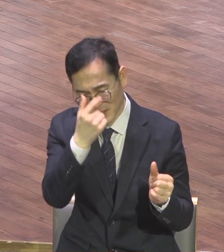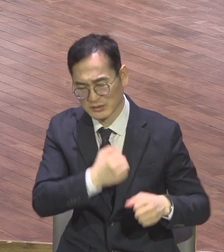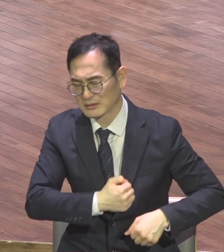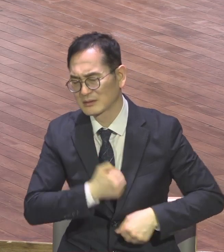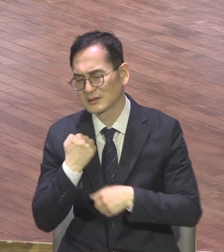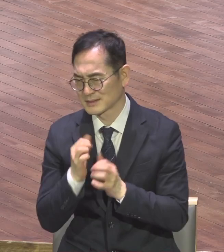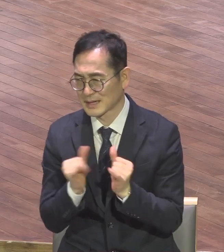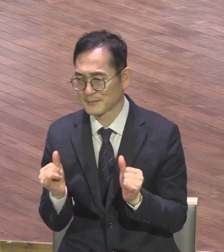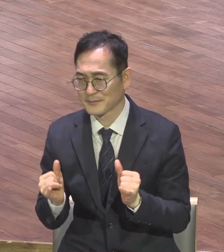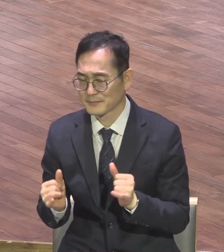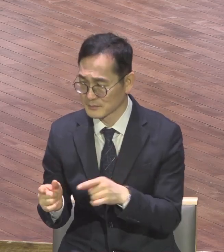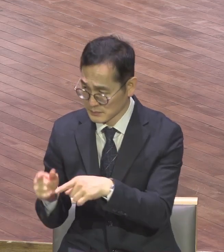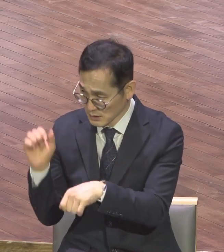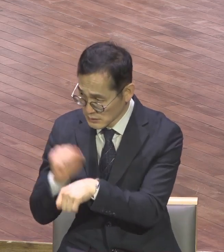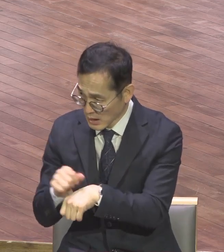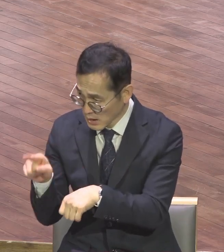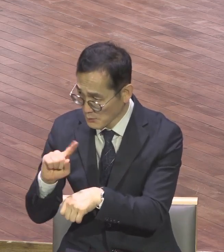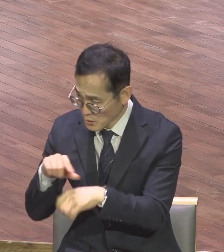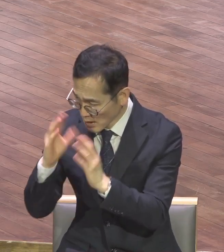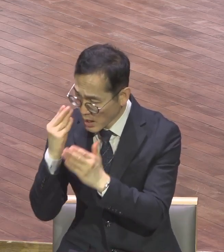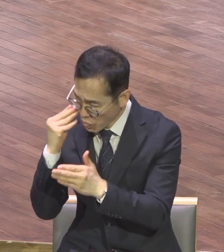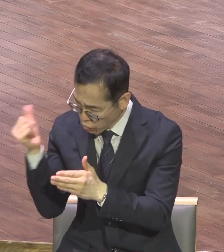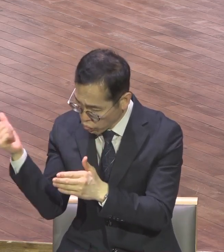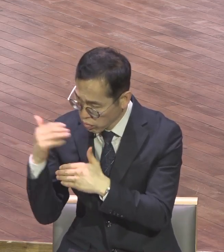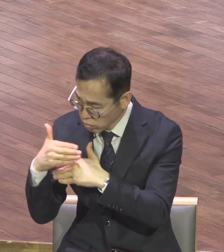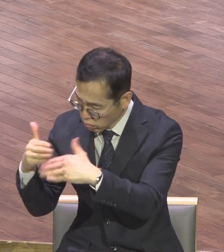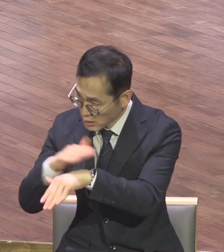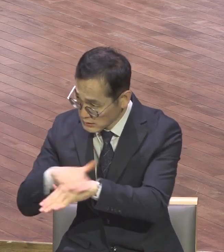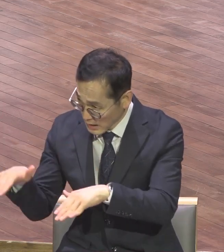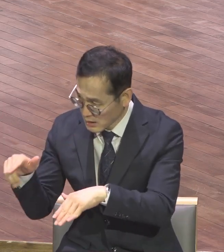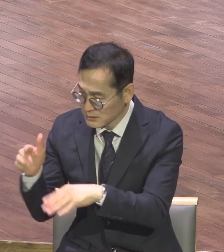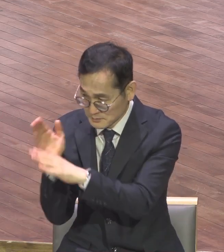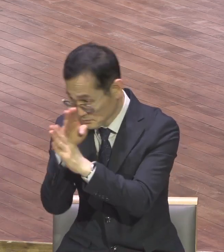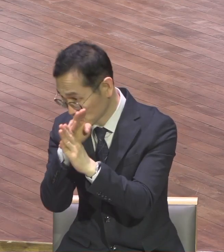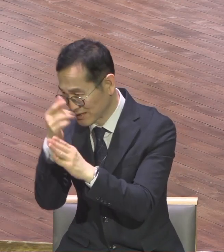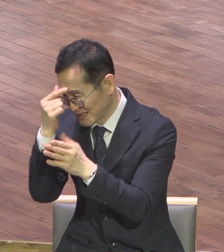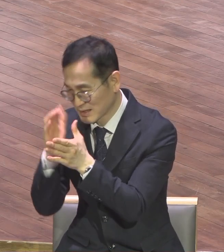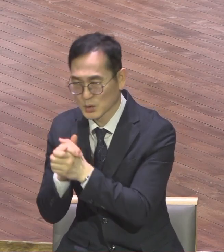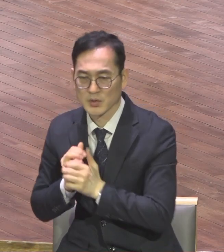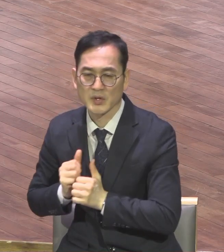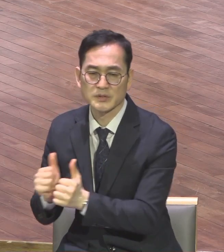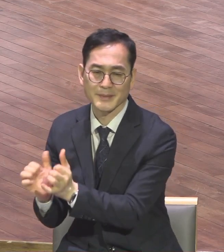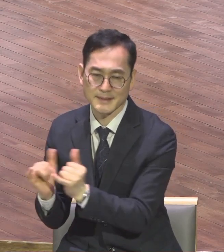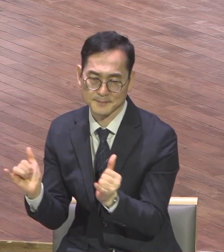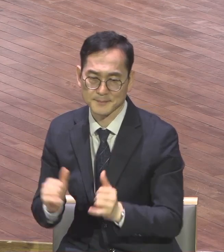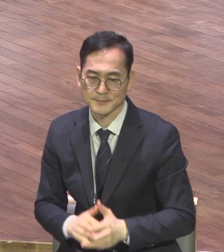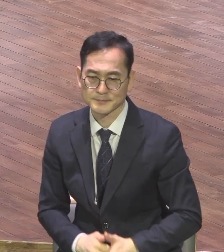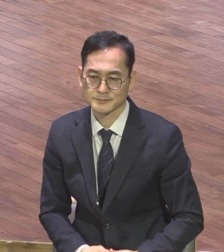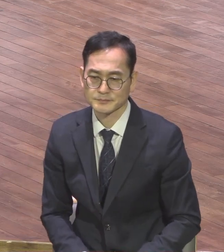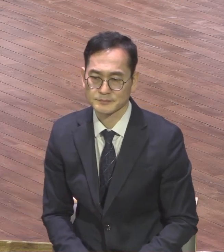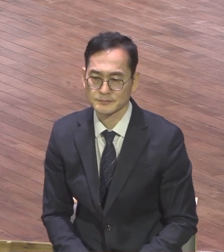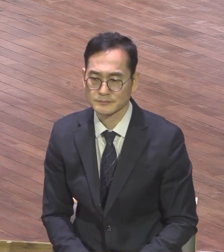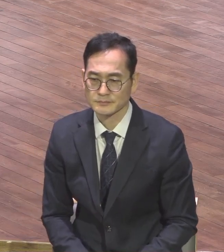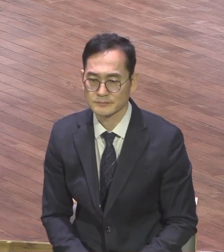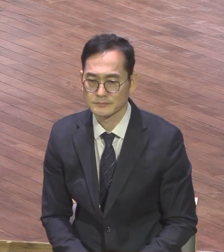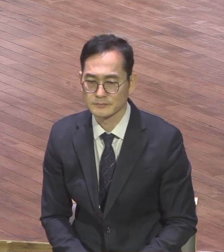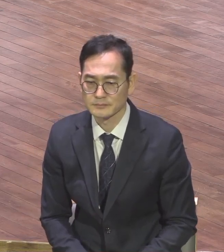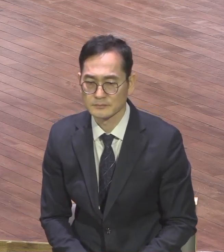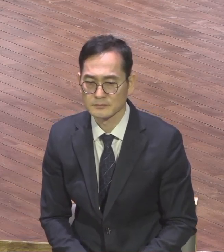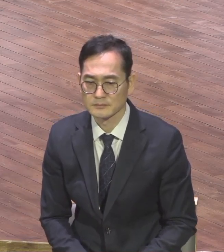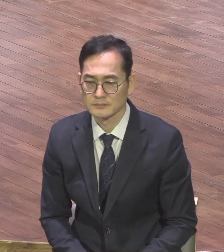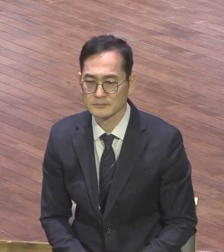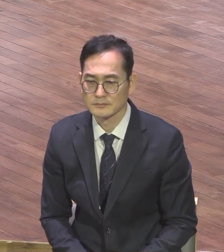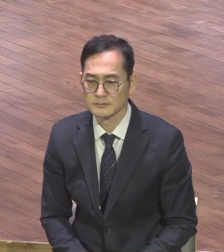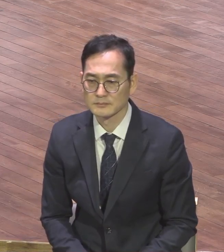계속 부족하면서도 악착같이 기도 안 할 거예요. 왜 그래요? 딱 잡혀버렸어. 기도의 맛을 몰랐어. 자,